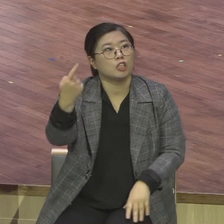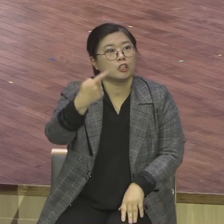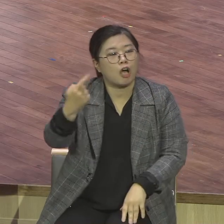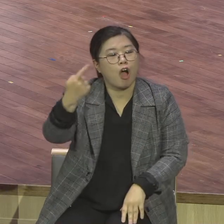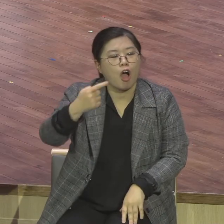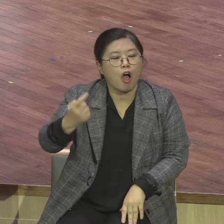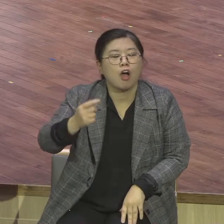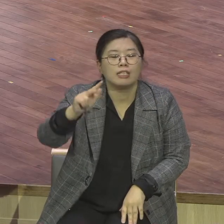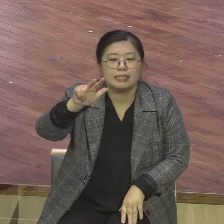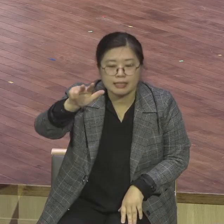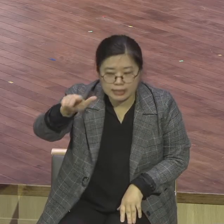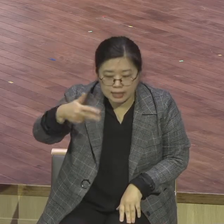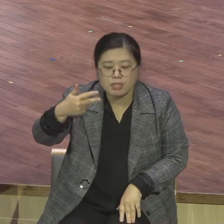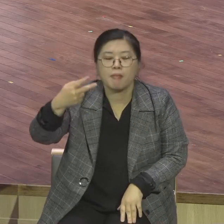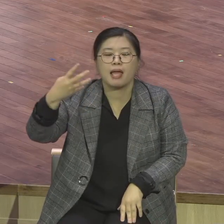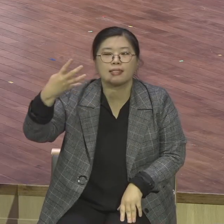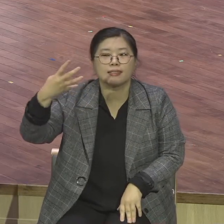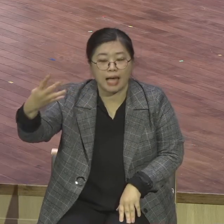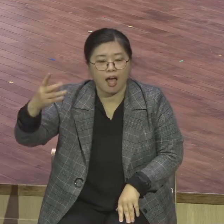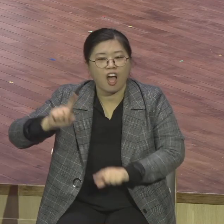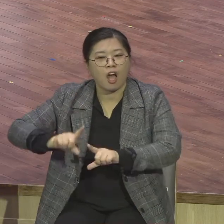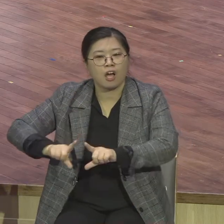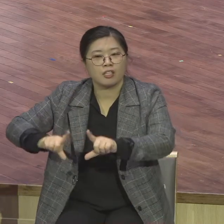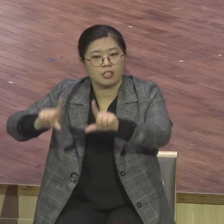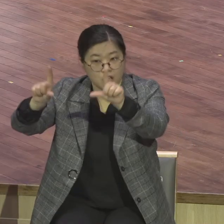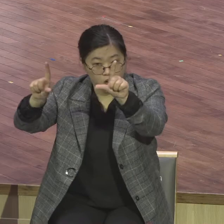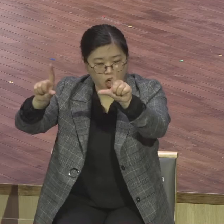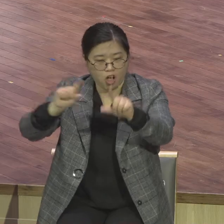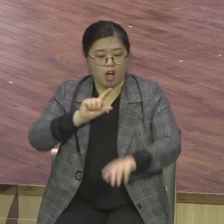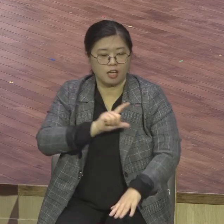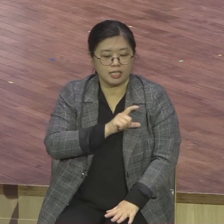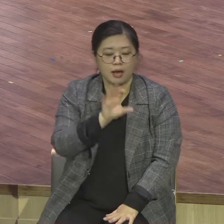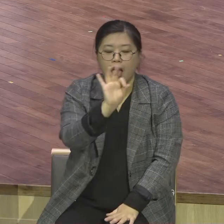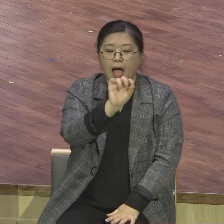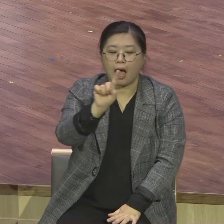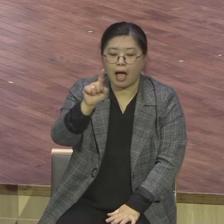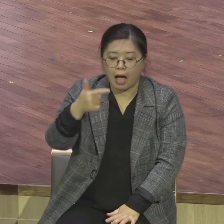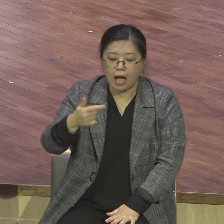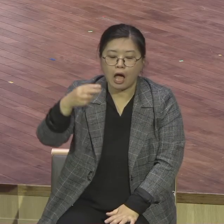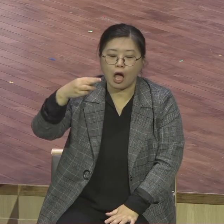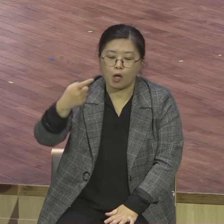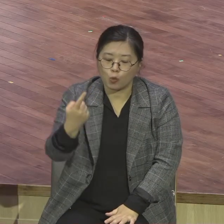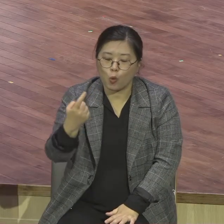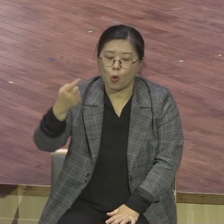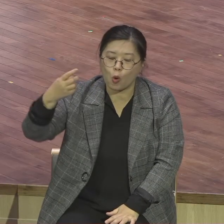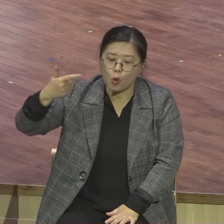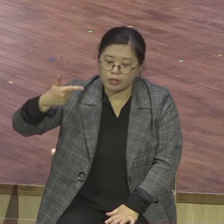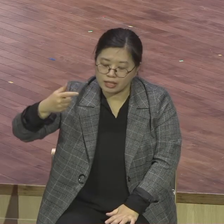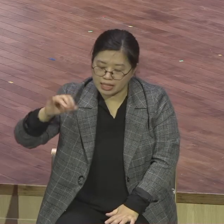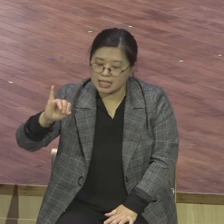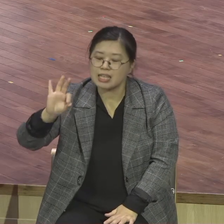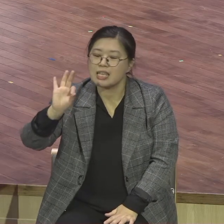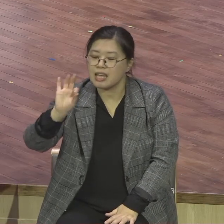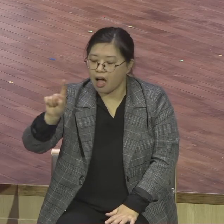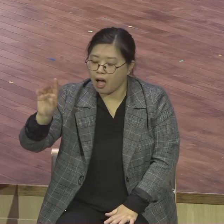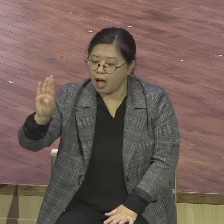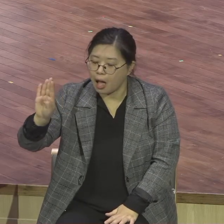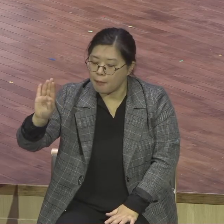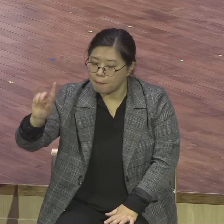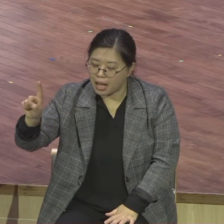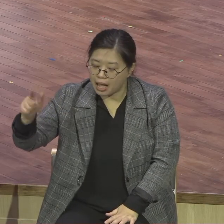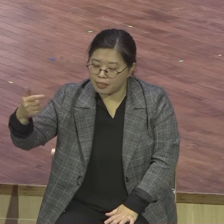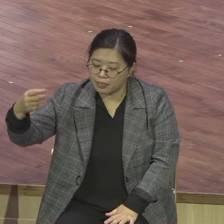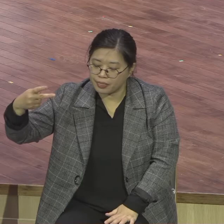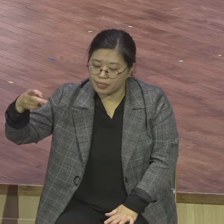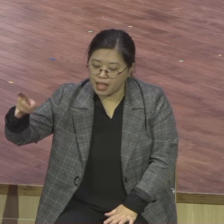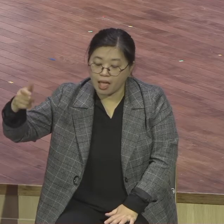스트라디바리우스라고 딱 써놨어요. 이 악기는 200년 전에 없어졌어요. 이걸 찾으려고